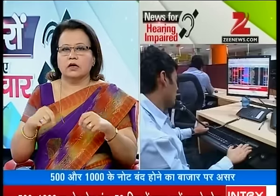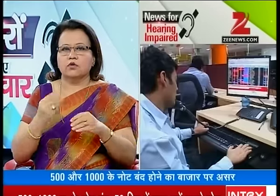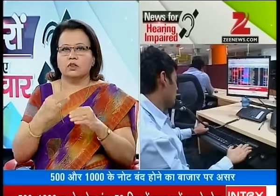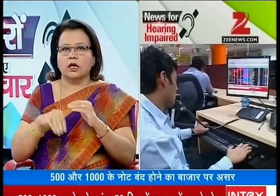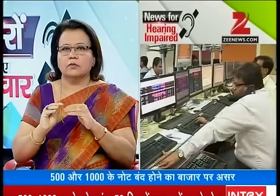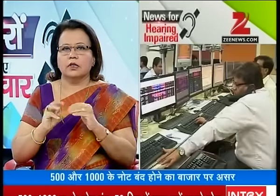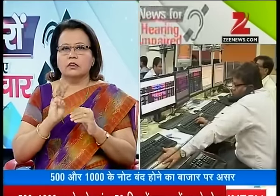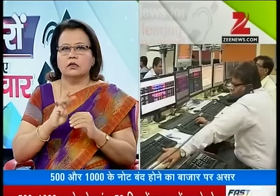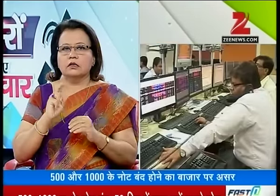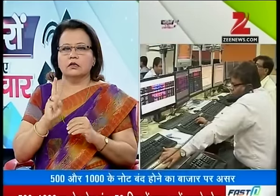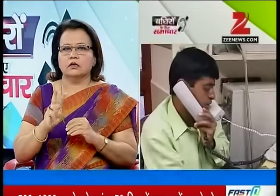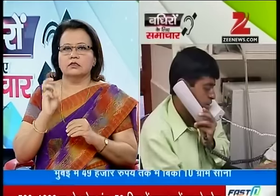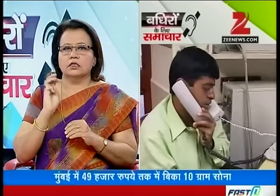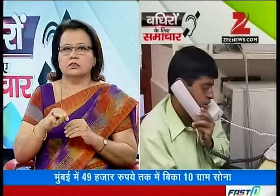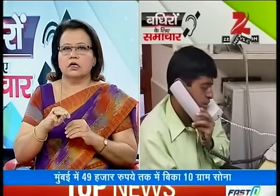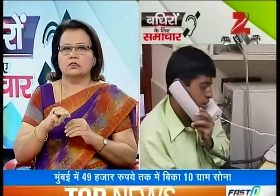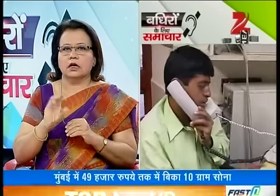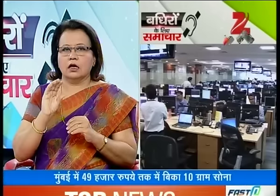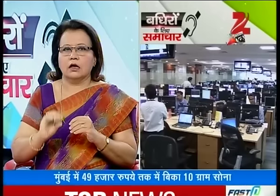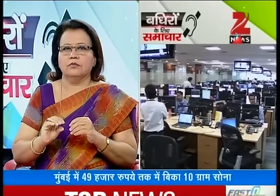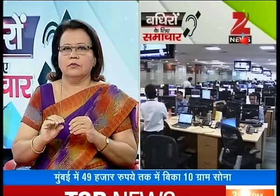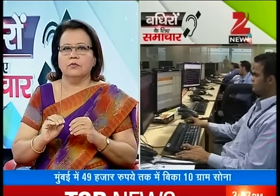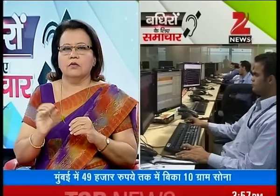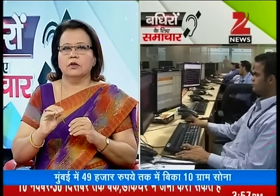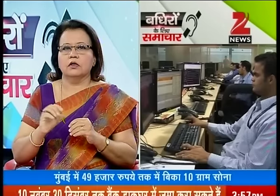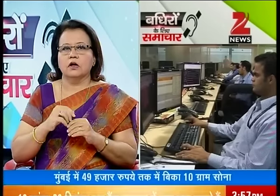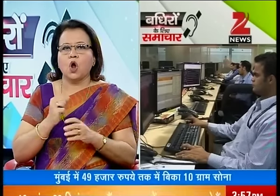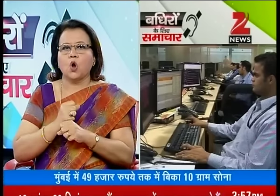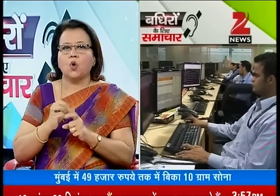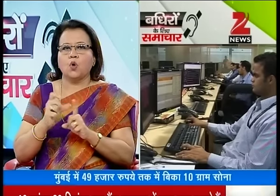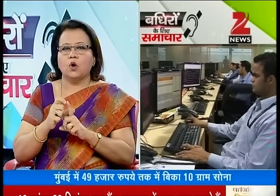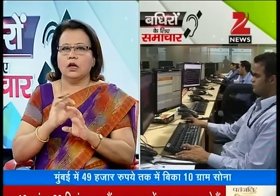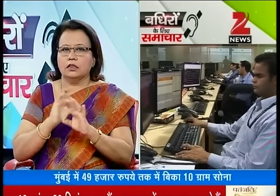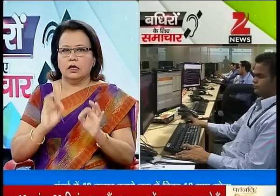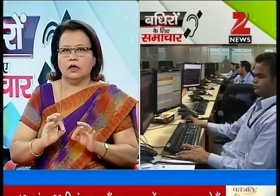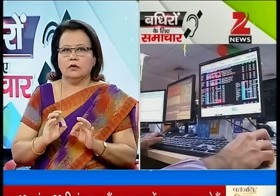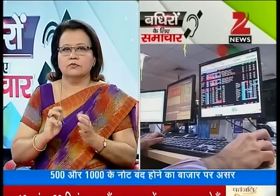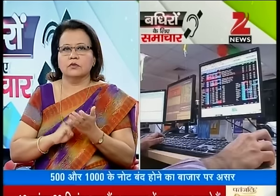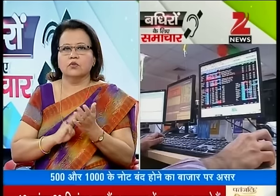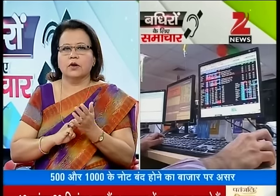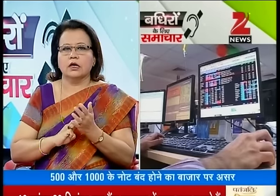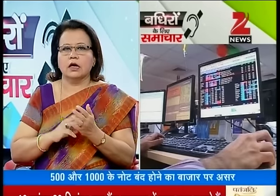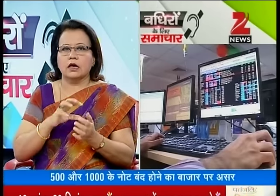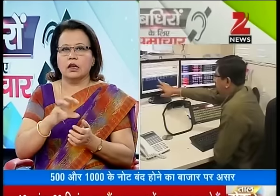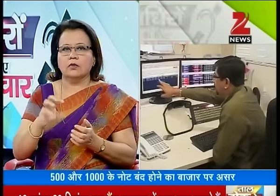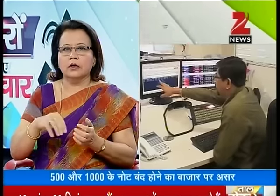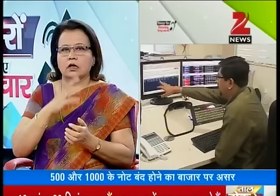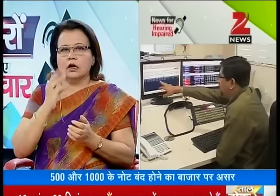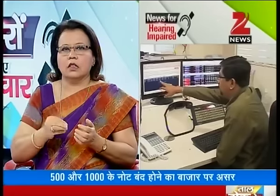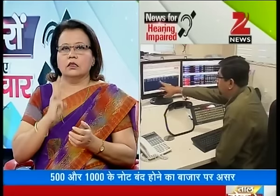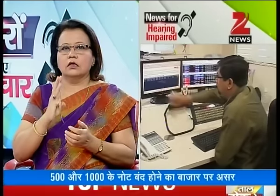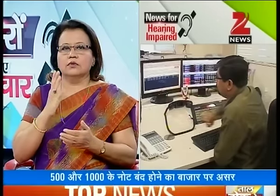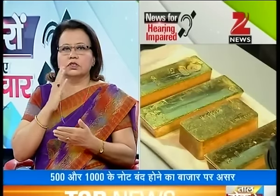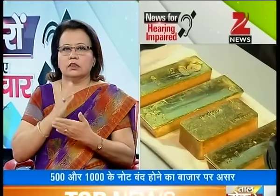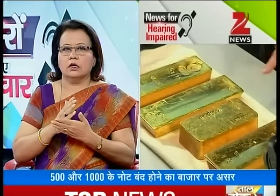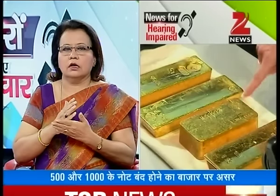जबकि चेक में भुगतान करने पर 32,000 से भी कम के भाव पर सोना उपलब्ध था। मुंबई के कई इलाकों में